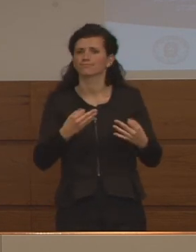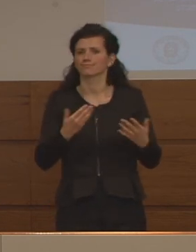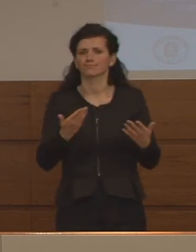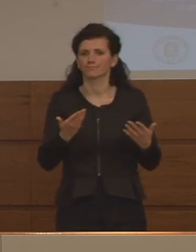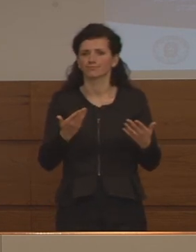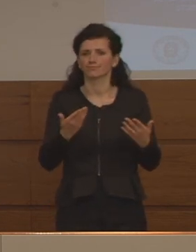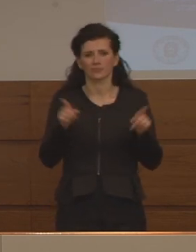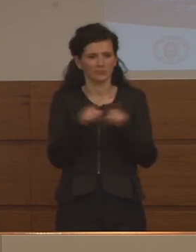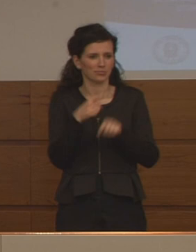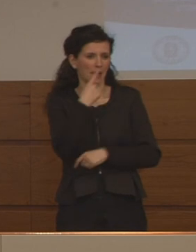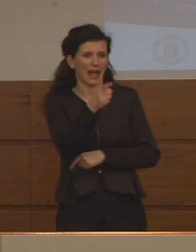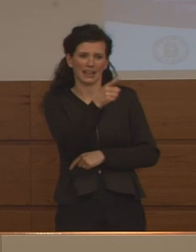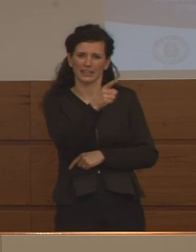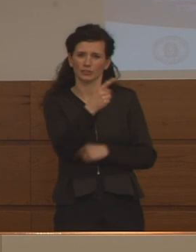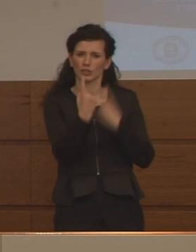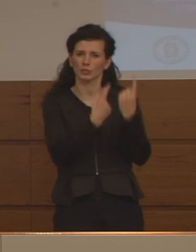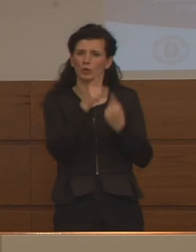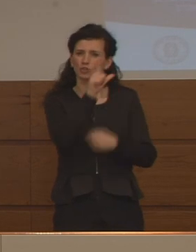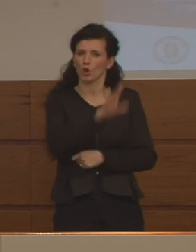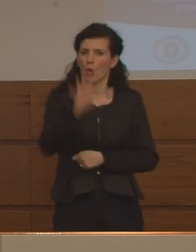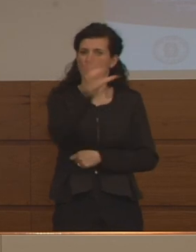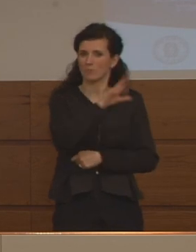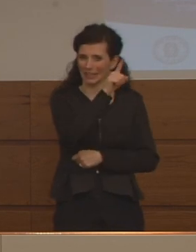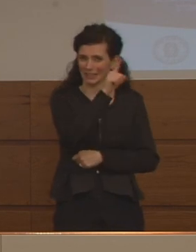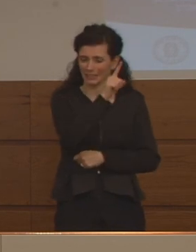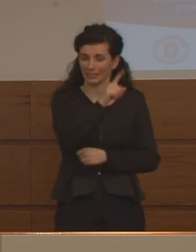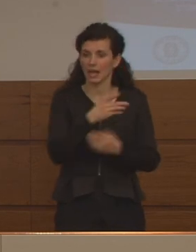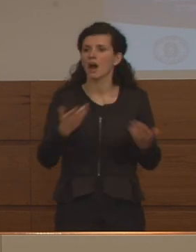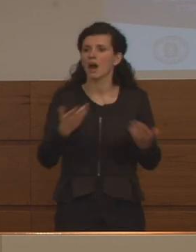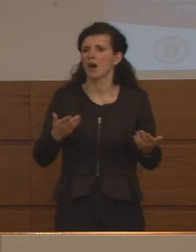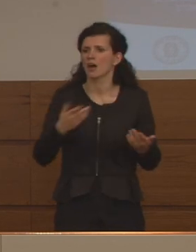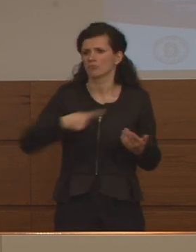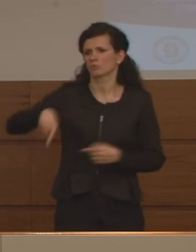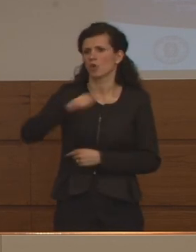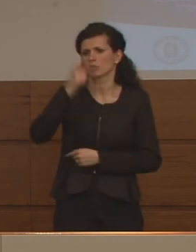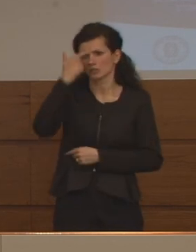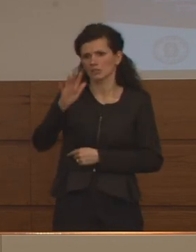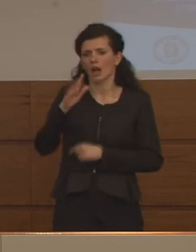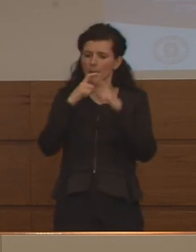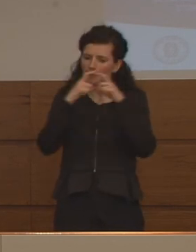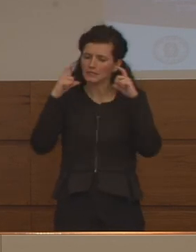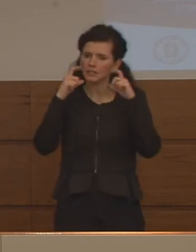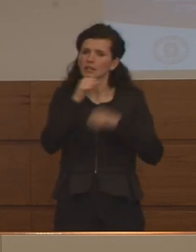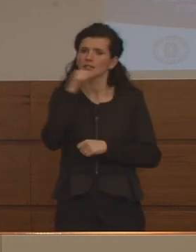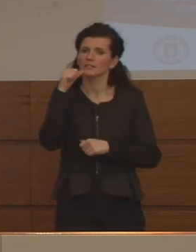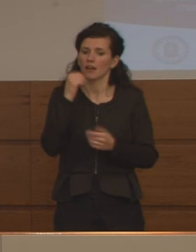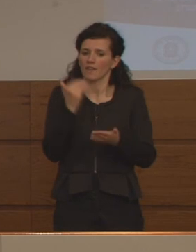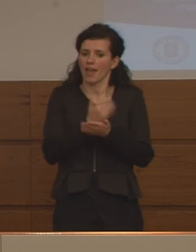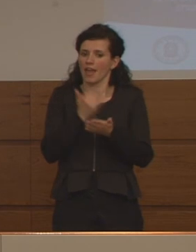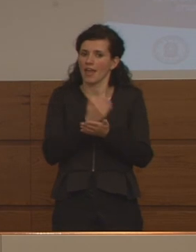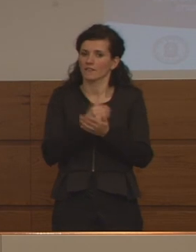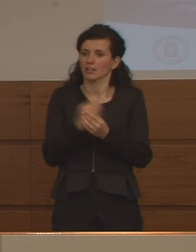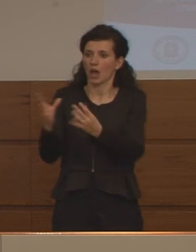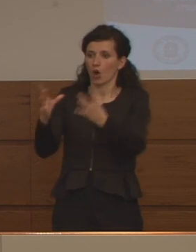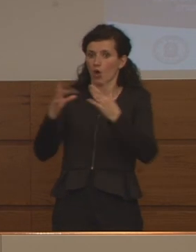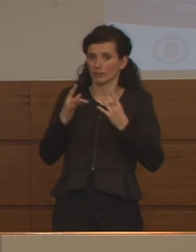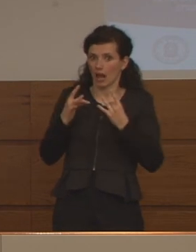commentava lei sappiamo perfettamente che le mascherine sono utili per prevenire il contagio da parte